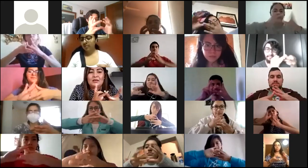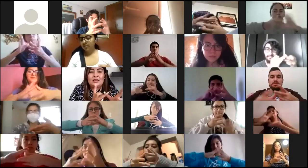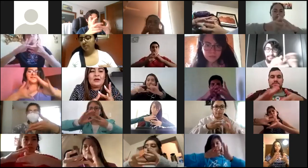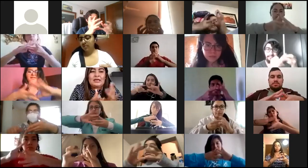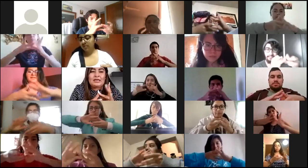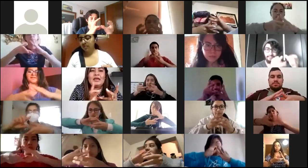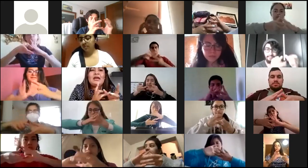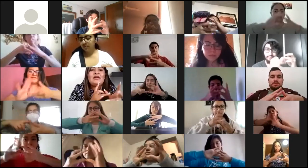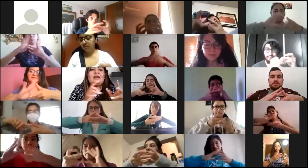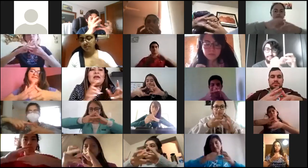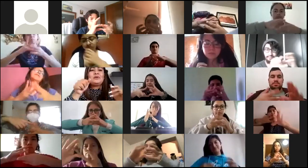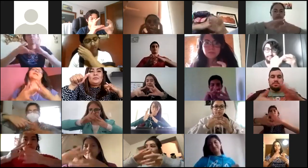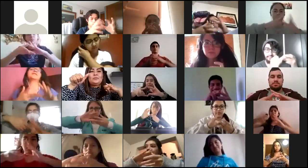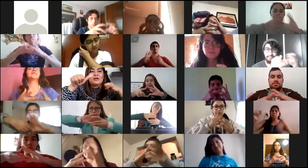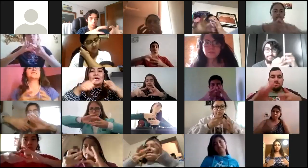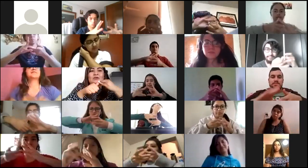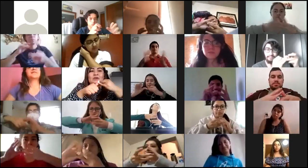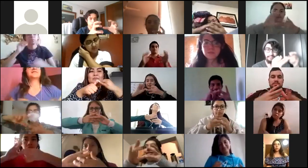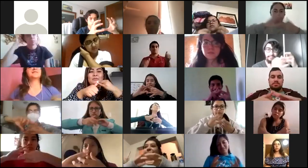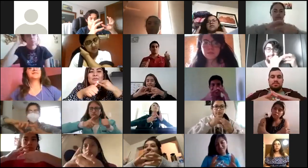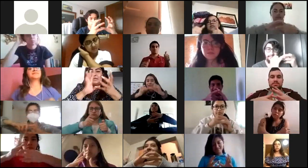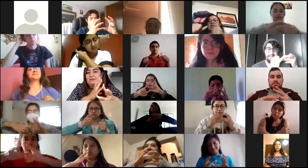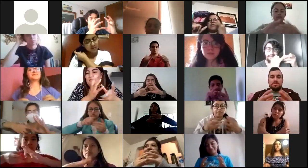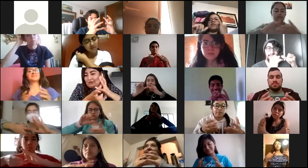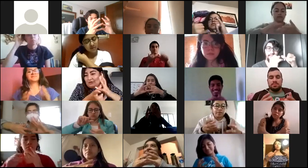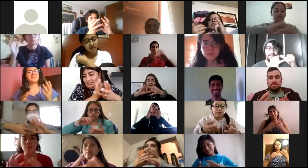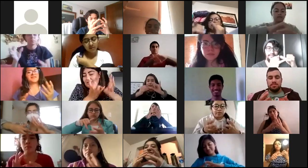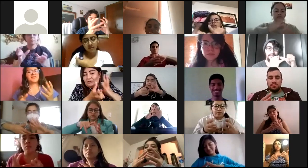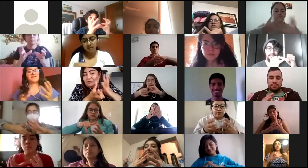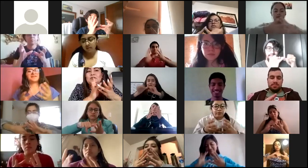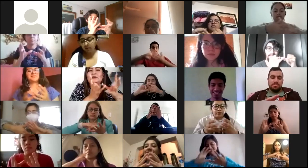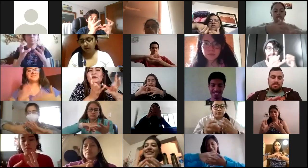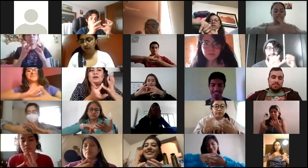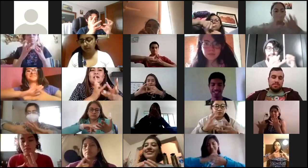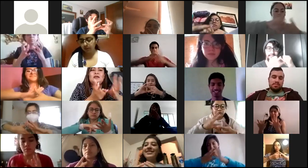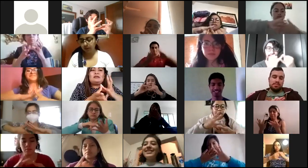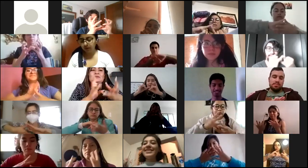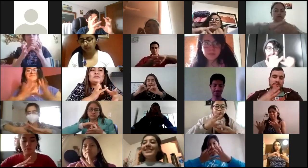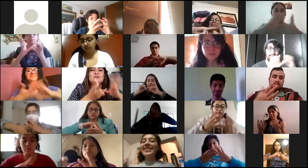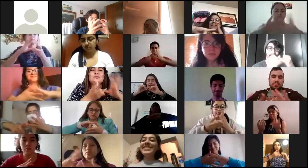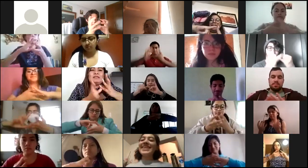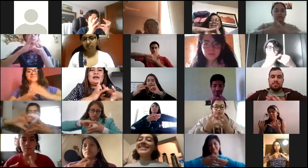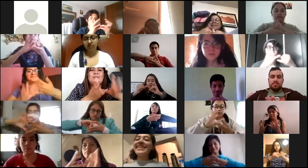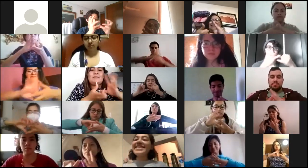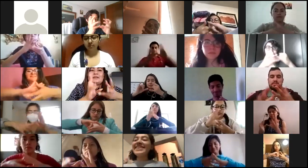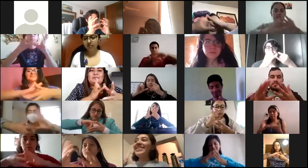Ok. Y por último, pulgar con meñique. Mismo ejercicio. Y lo hacemos de manera más rápida.